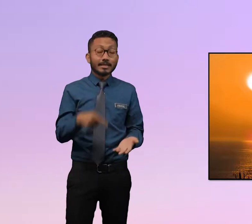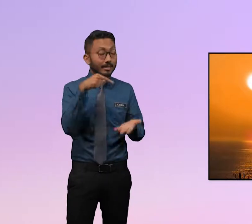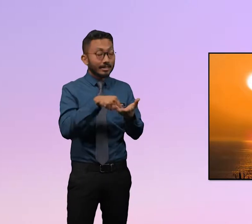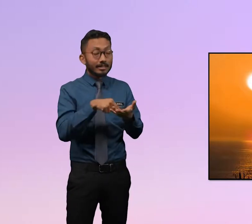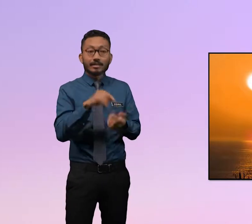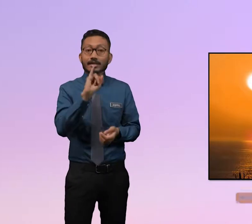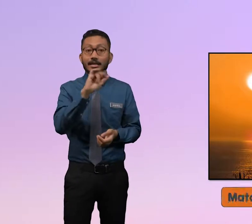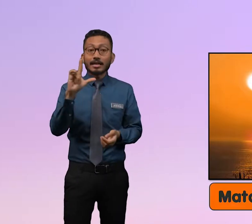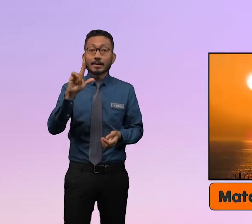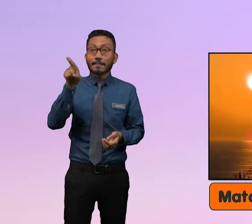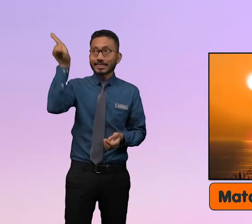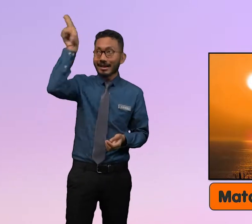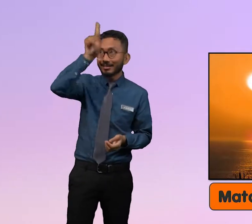Ini ialah matahari.